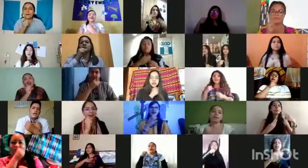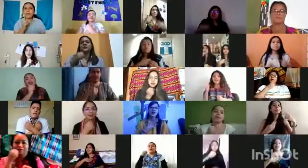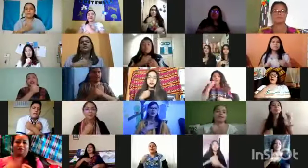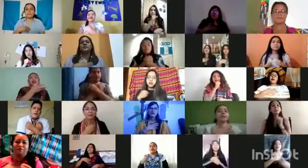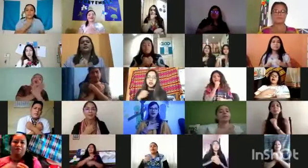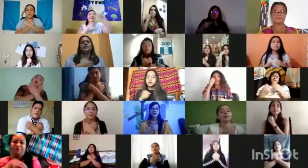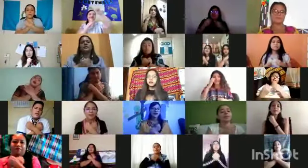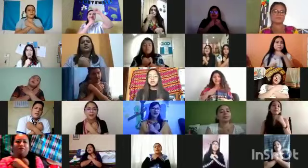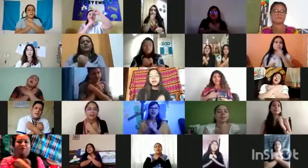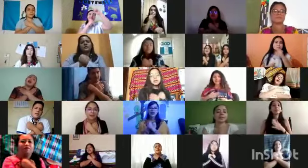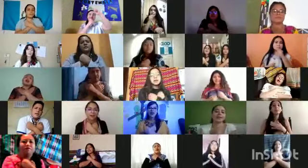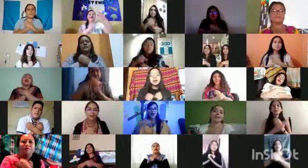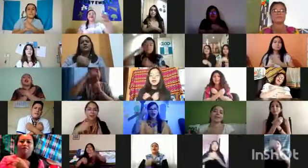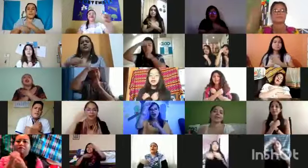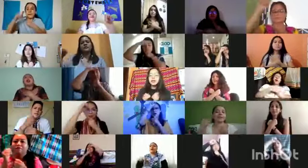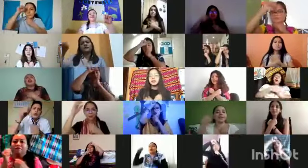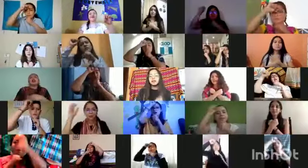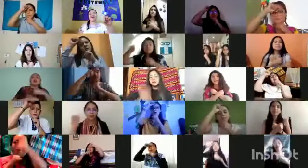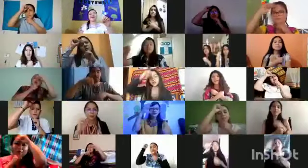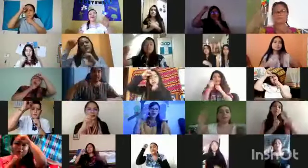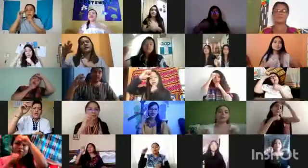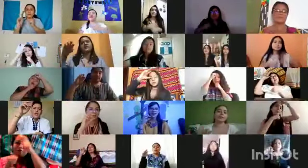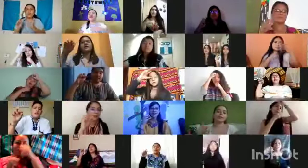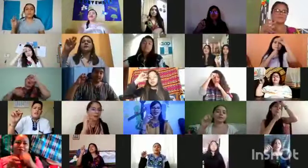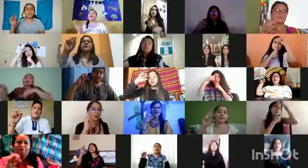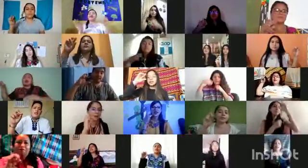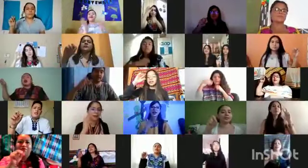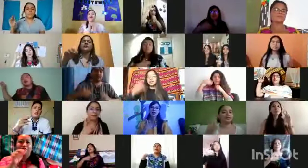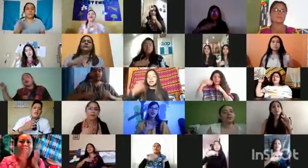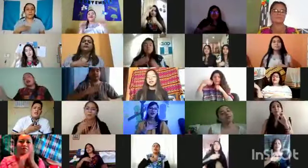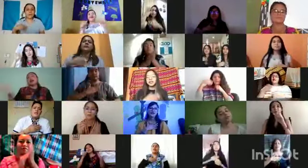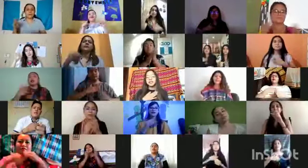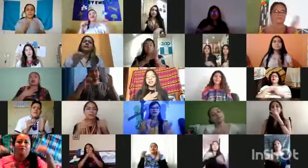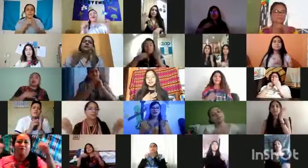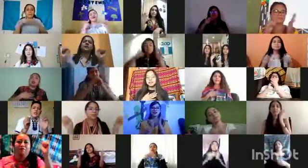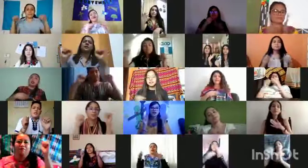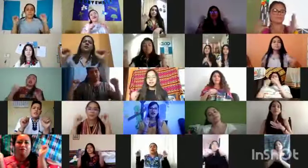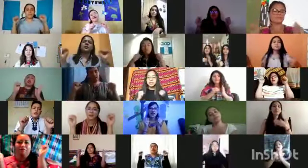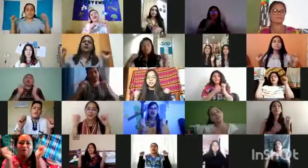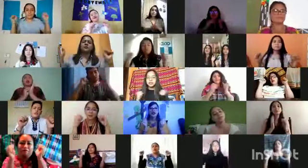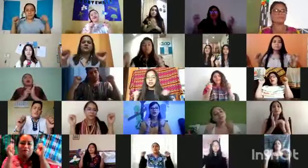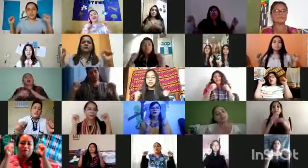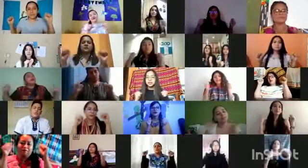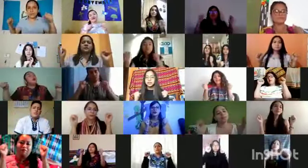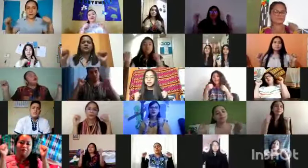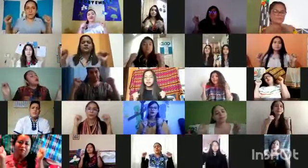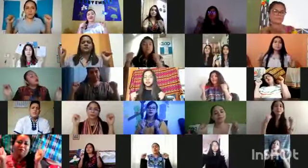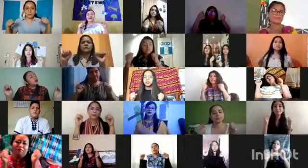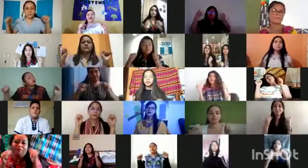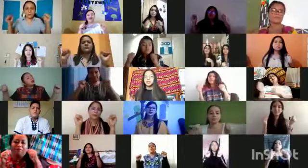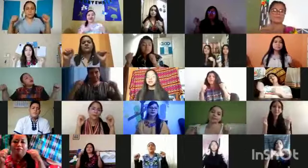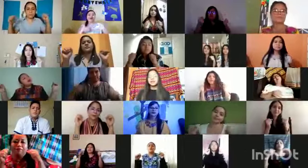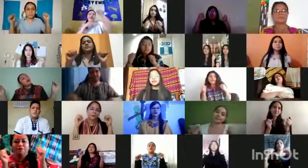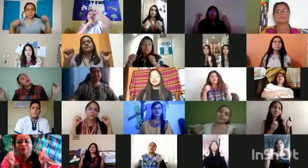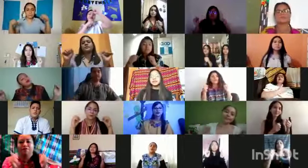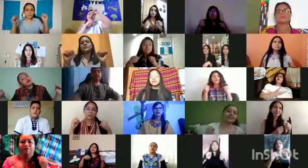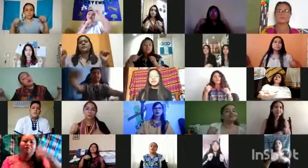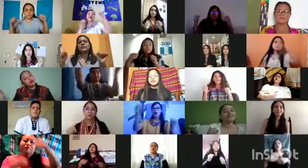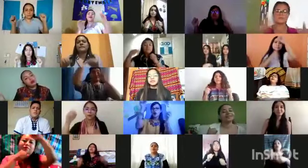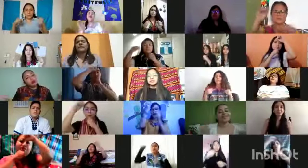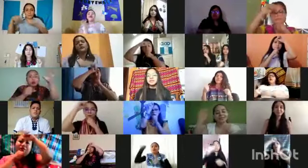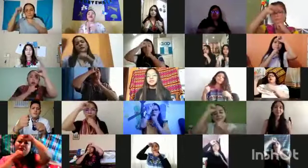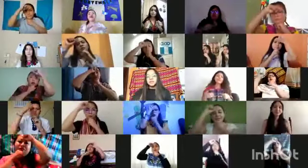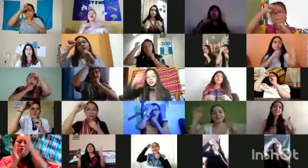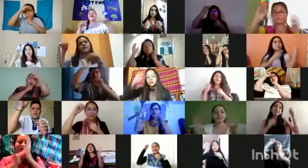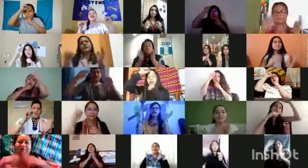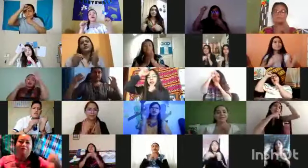a mi amada la luna plateada de mi Xelajú Luna